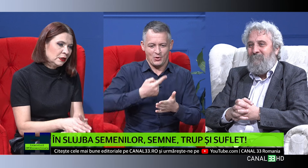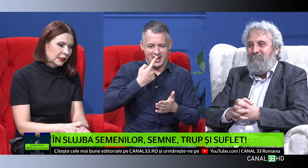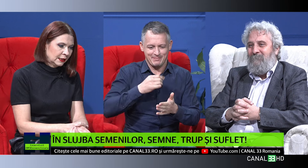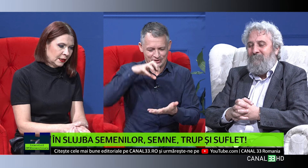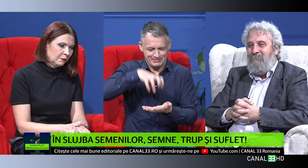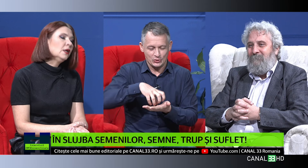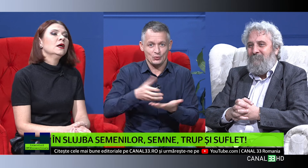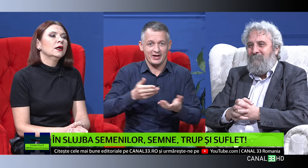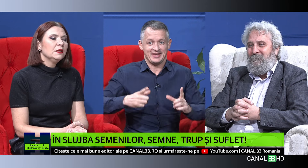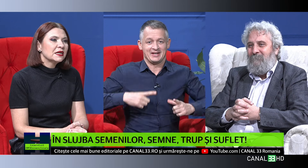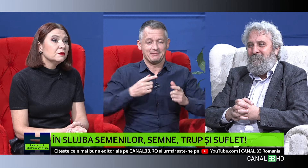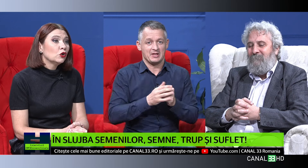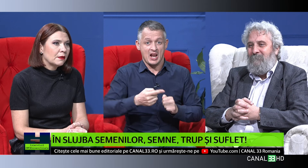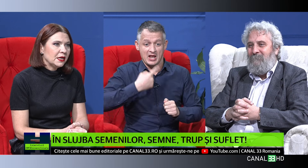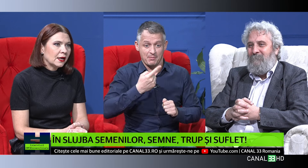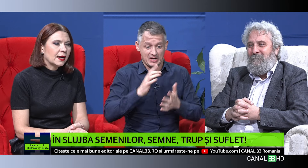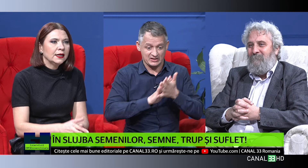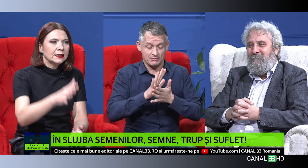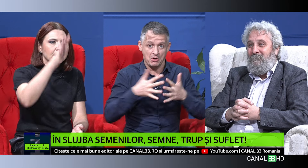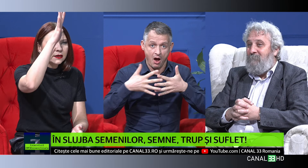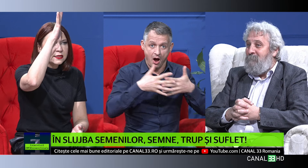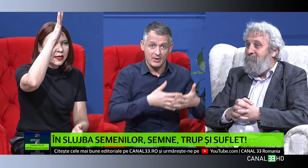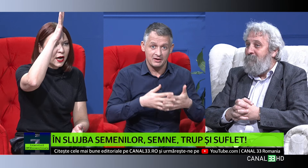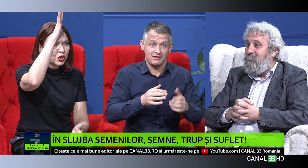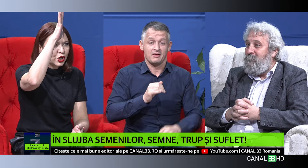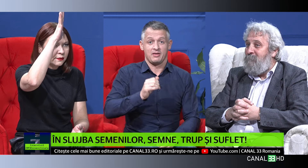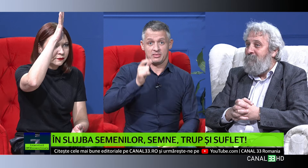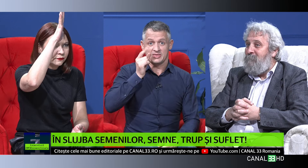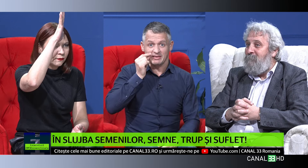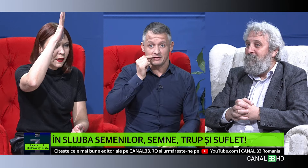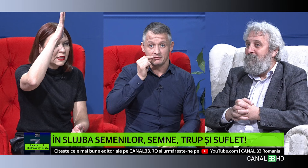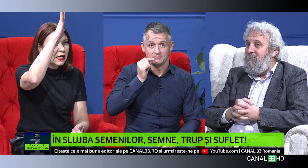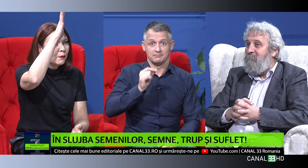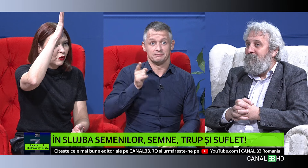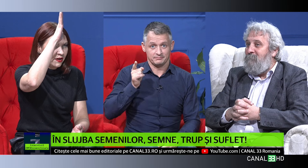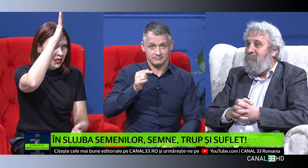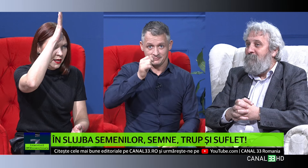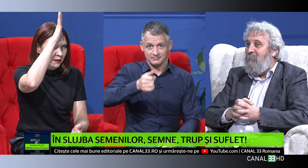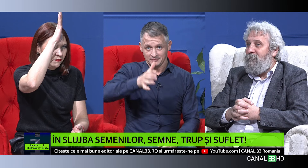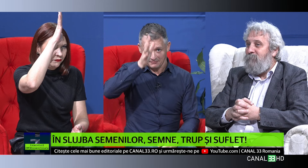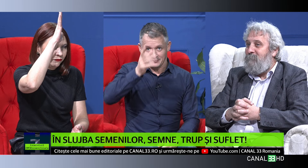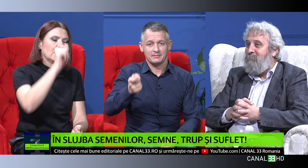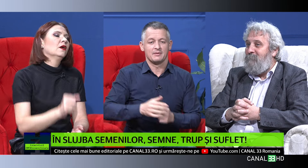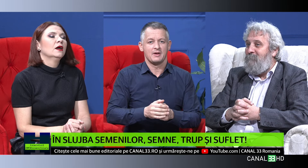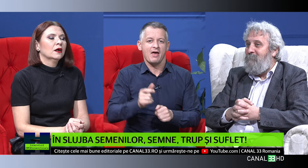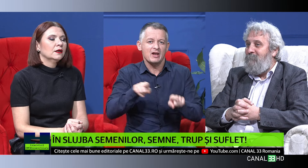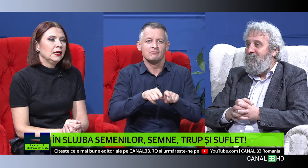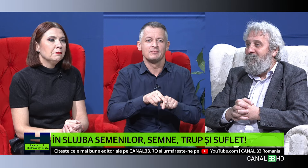spațiului în care trăim. În limba semnelor americane, tată este așa. Este capul familiei. Așa. În